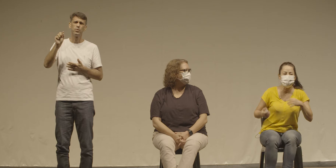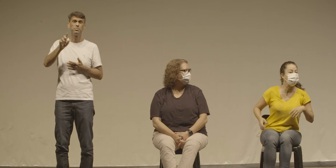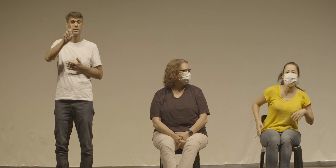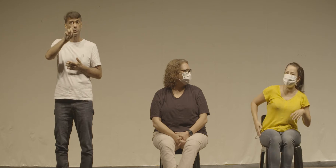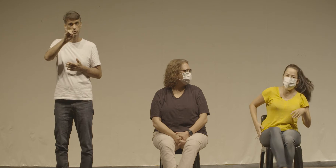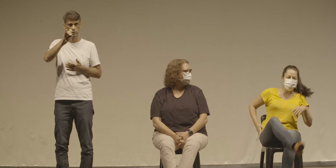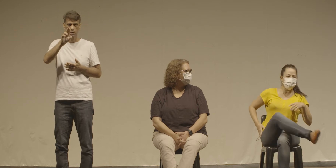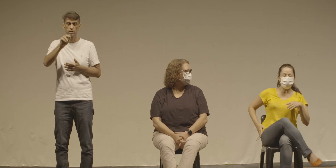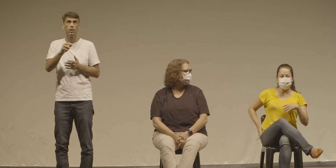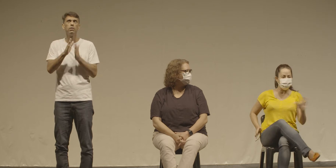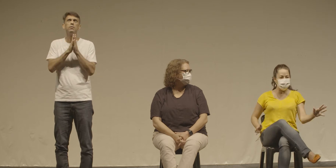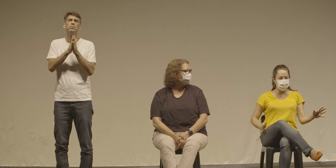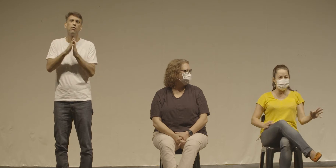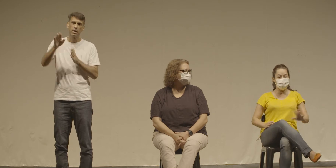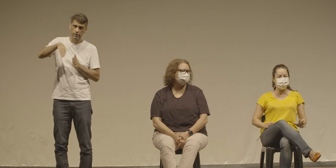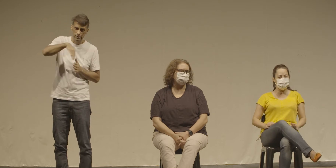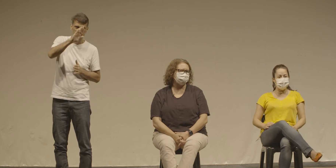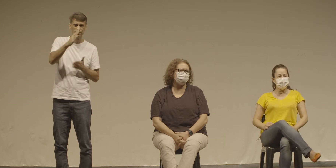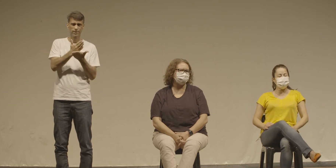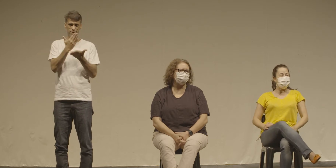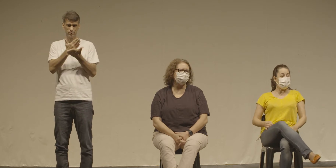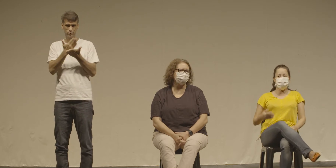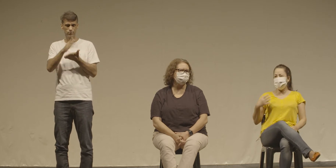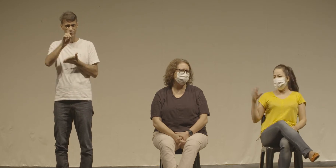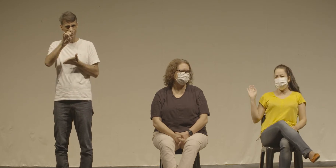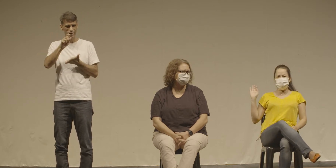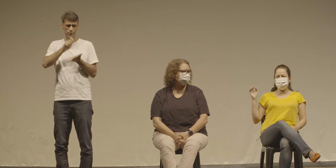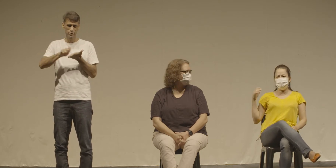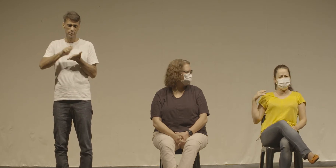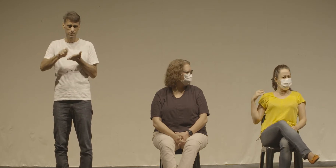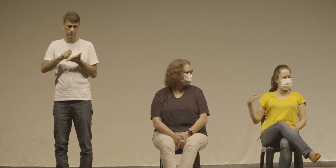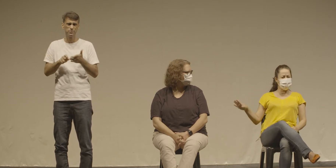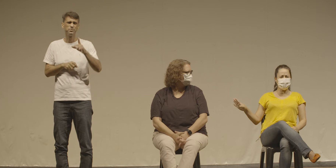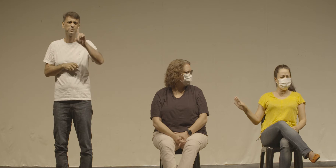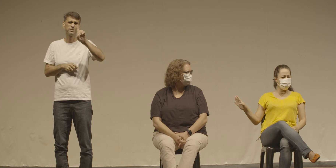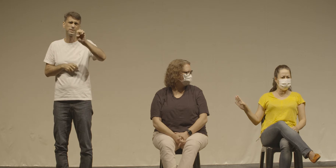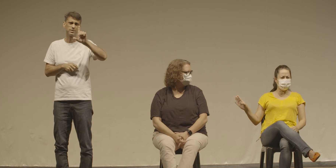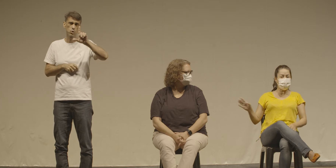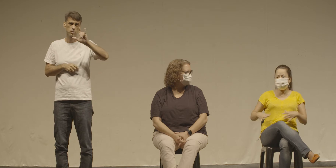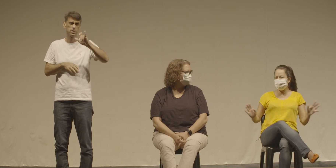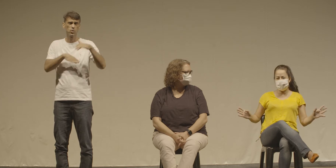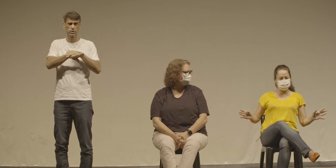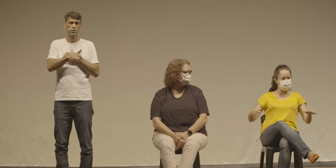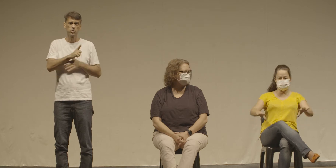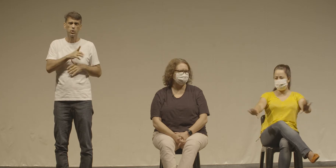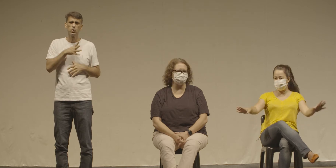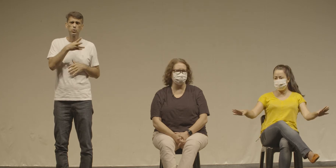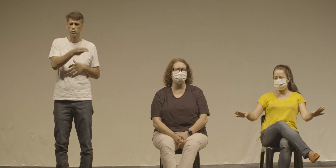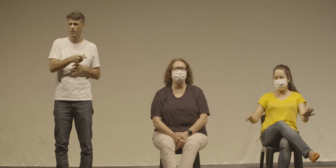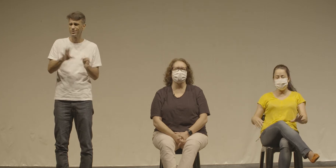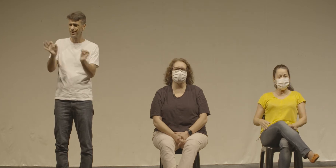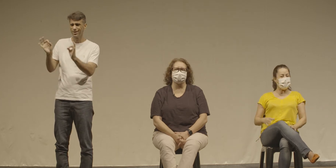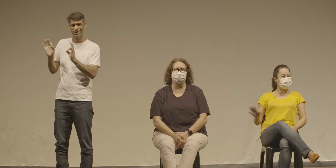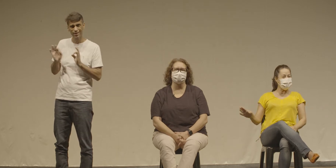tenho um diário. Pelo amor de Deus, leva esse diário, vamos ver. A Norminha, não, Delcy tem tudo. Eu não tenho nada, vocês veem aqui, eu